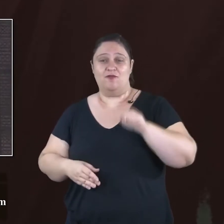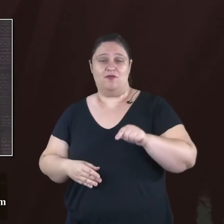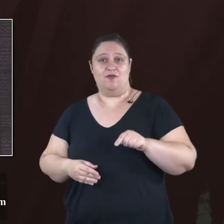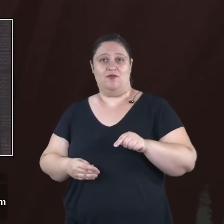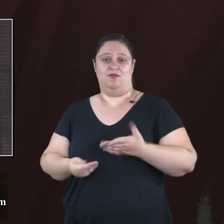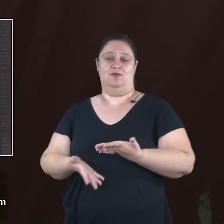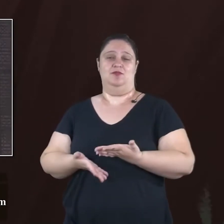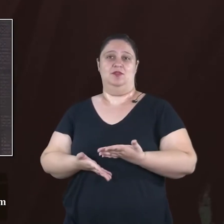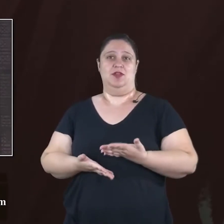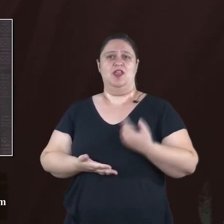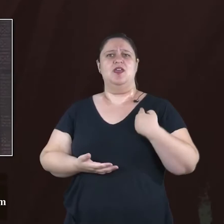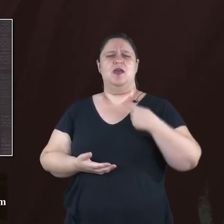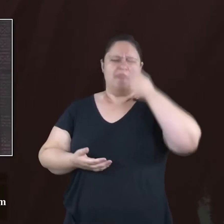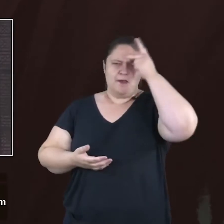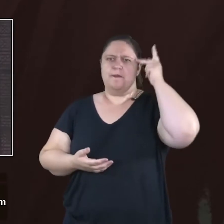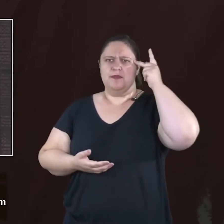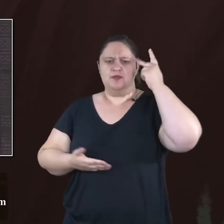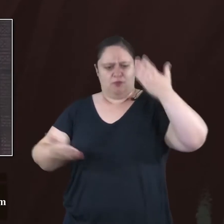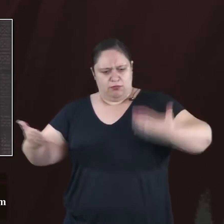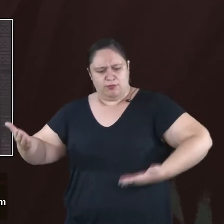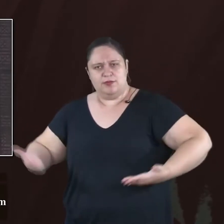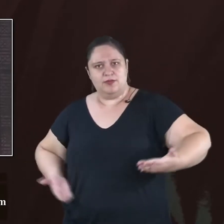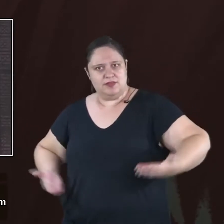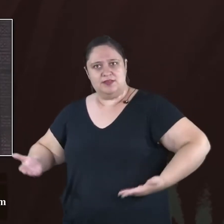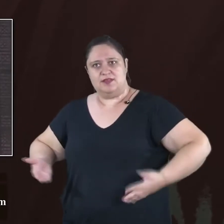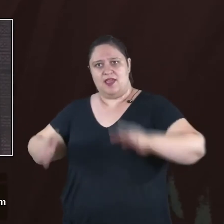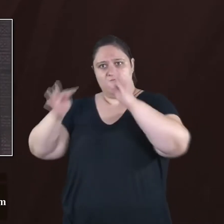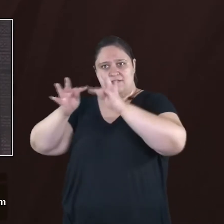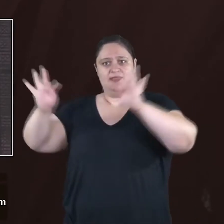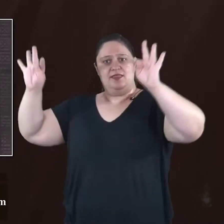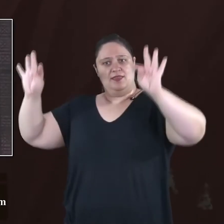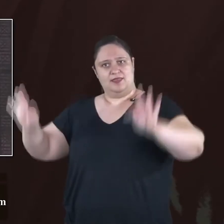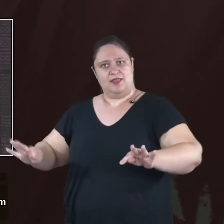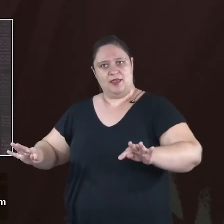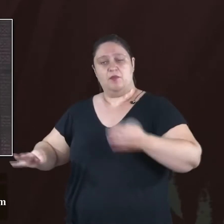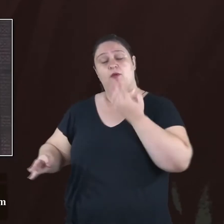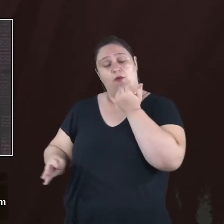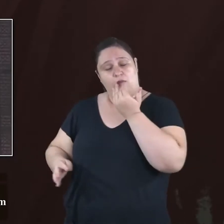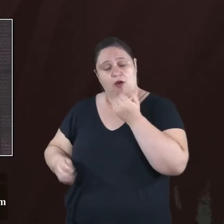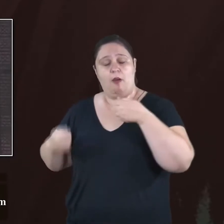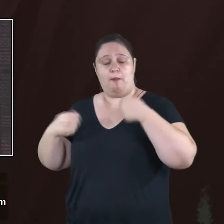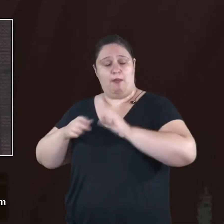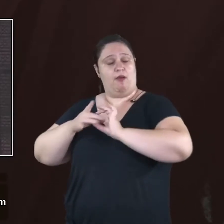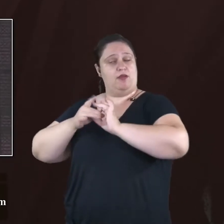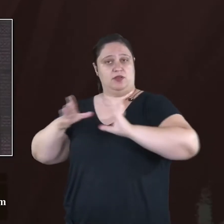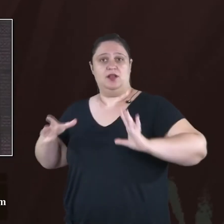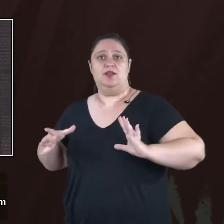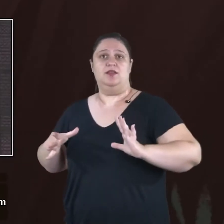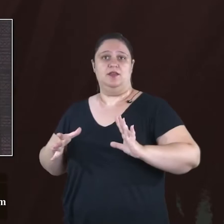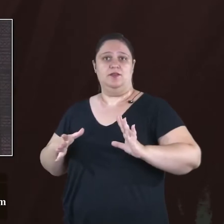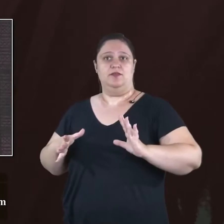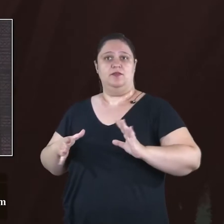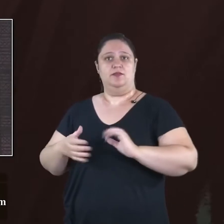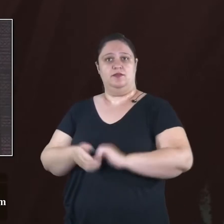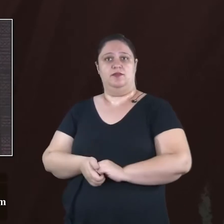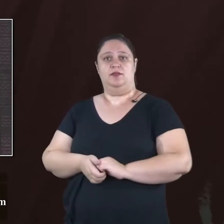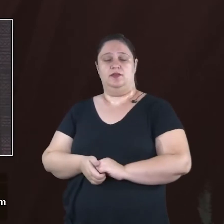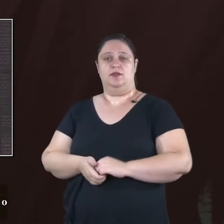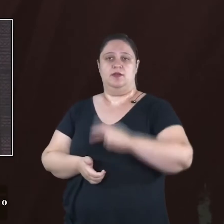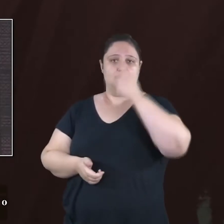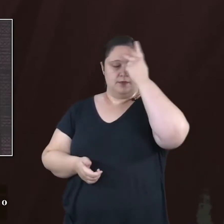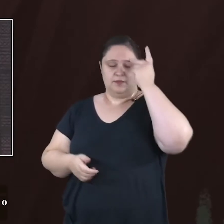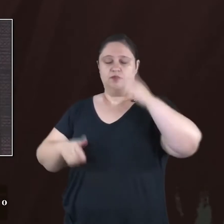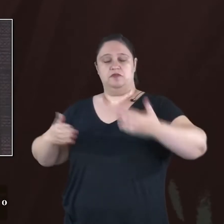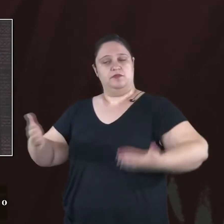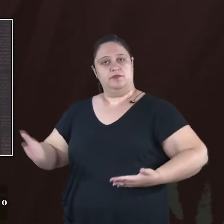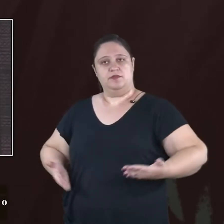sagrado do próprio templo, sim alimento, e quem serve ao altar do altar tira o seu sustento? Assim ordenou